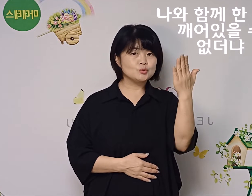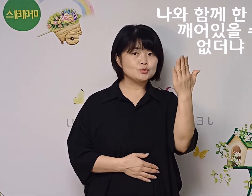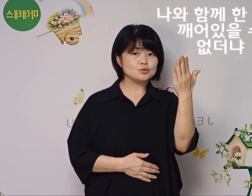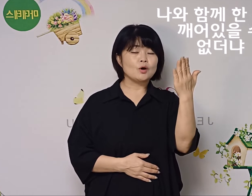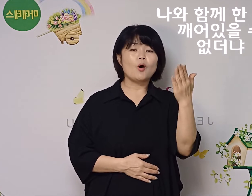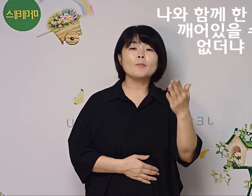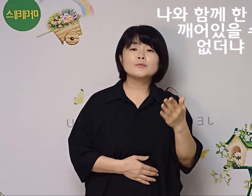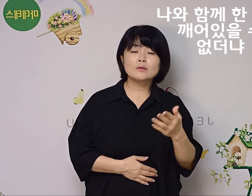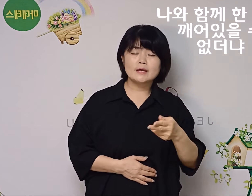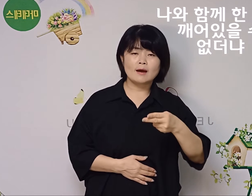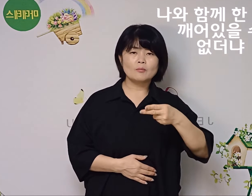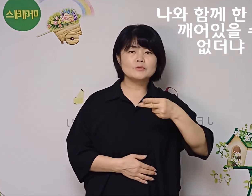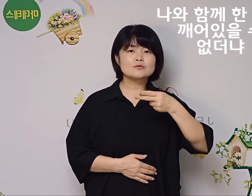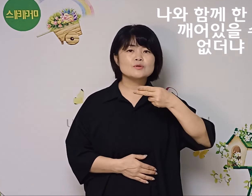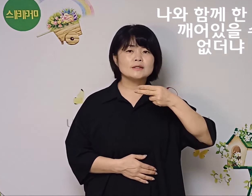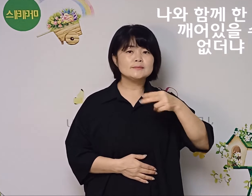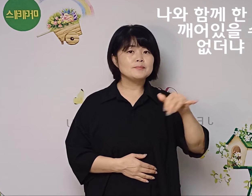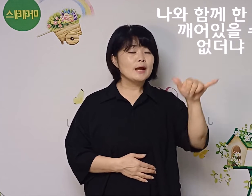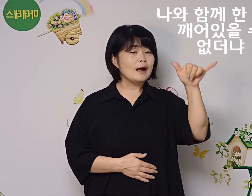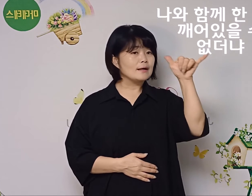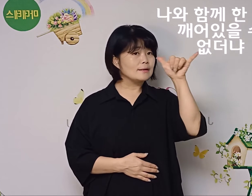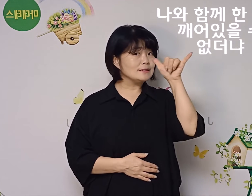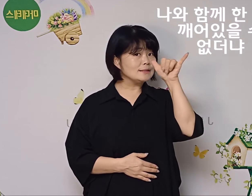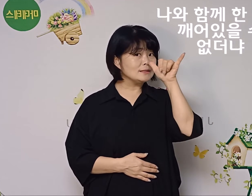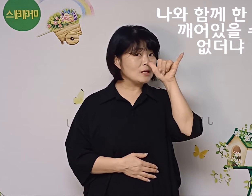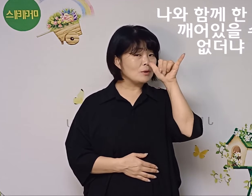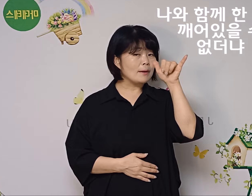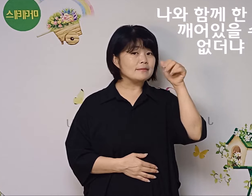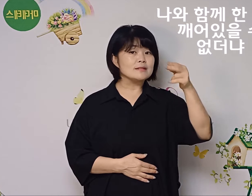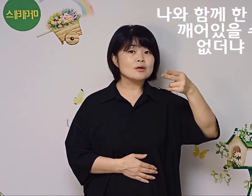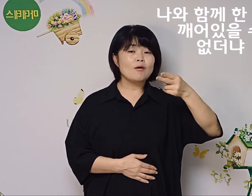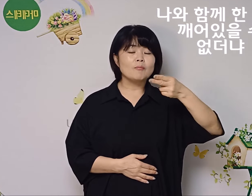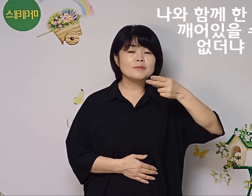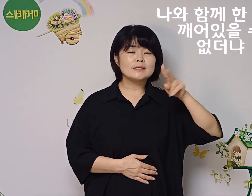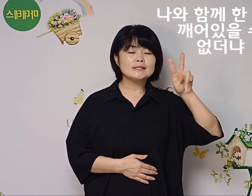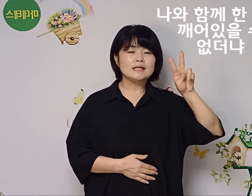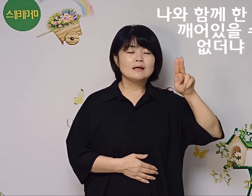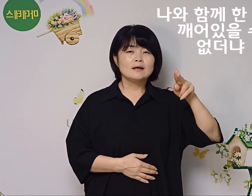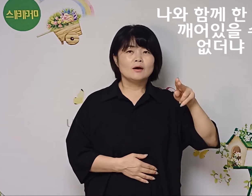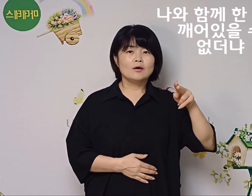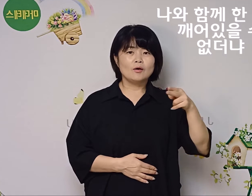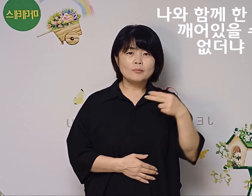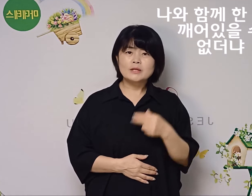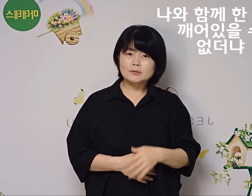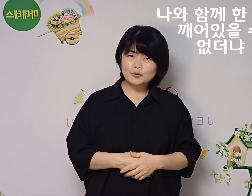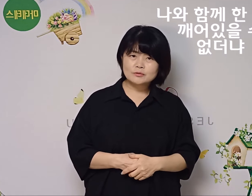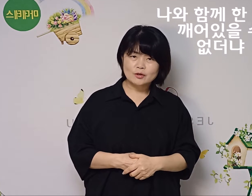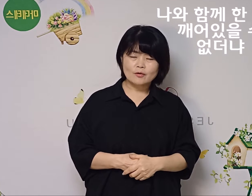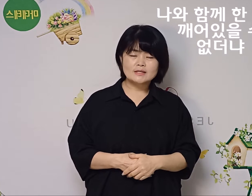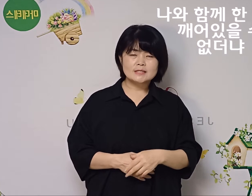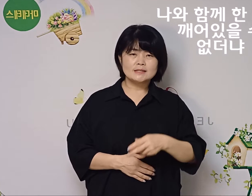수 없더냐 없다 수와는 아까 있다와 반대죠. 없다의 표현은 여러 가지가